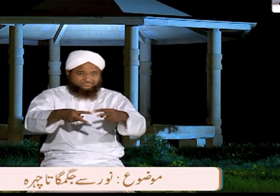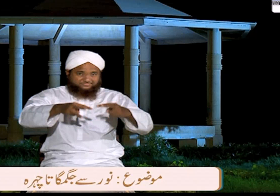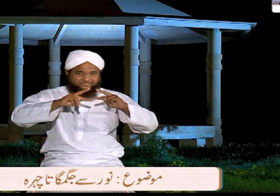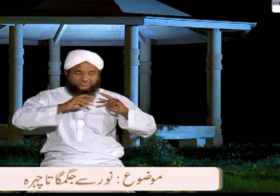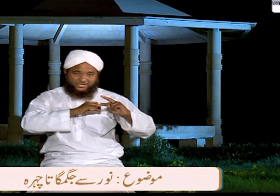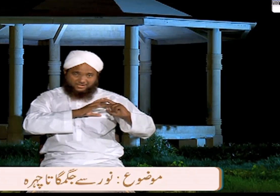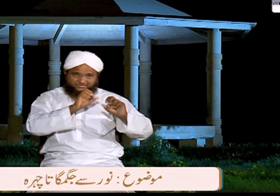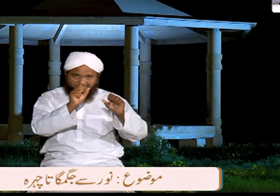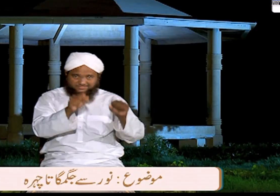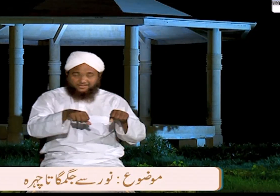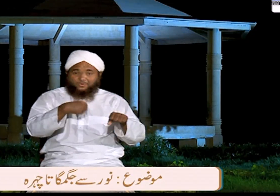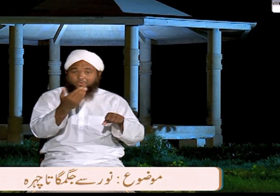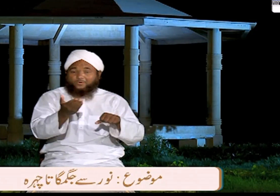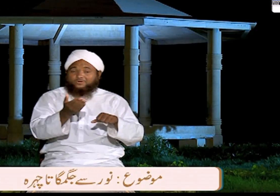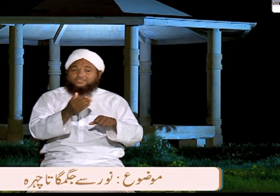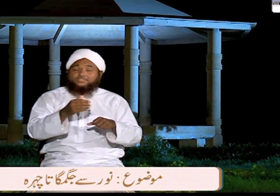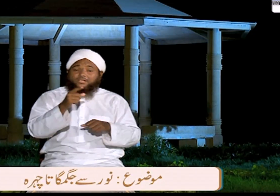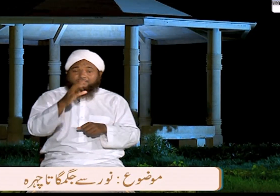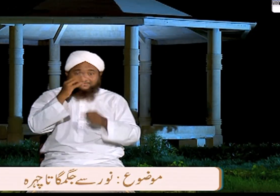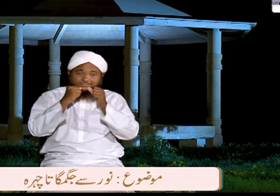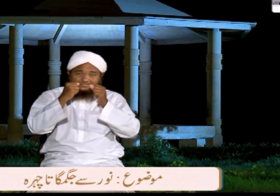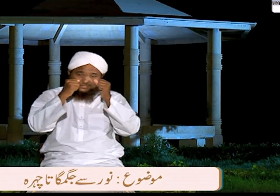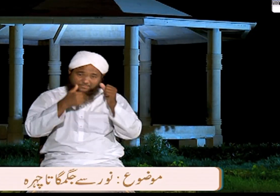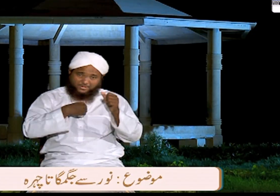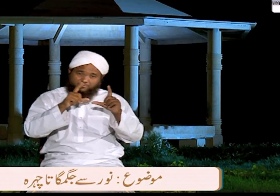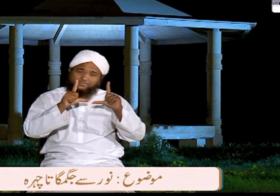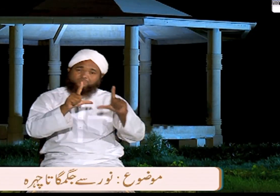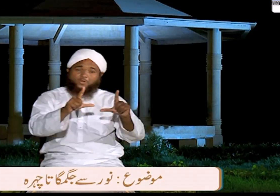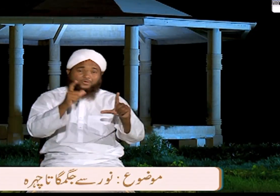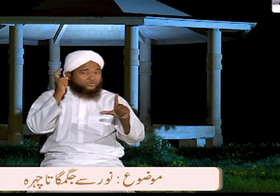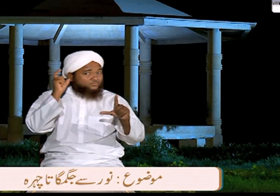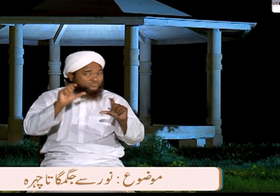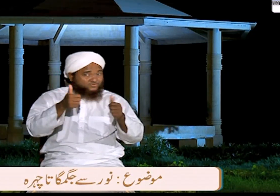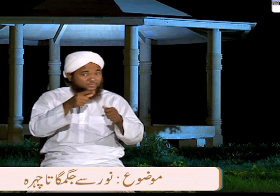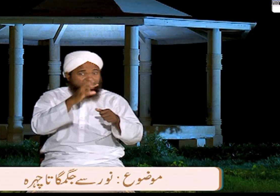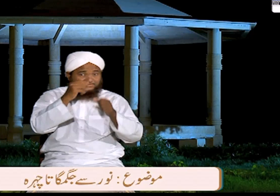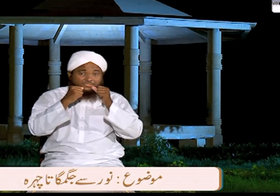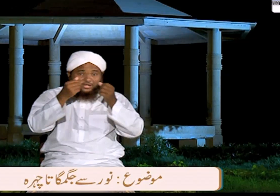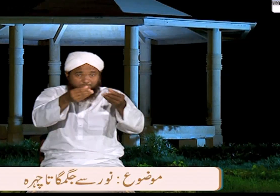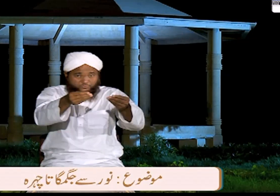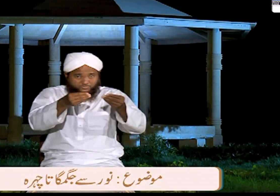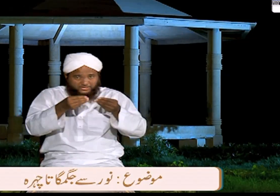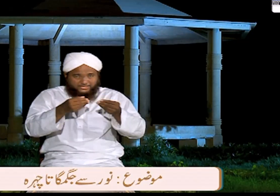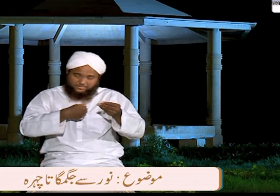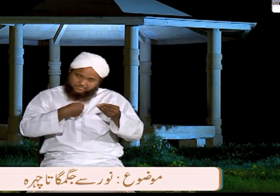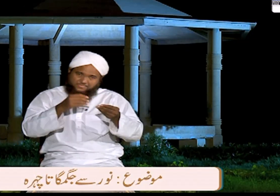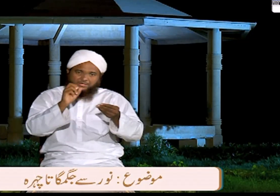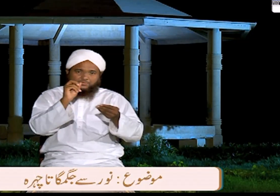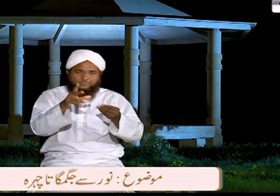آپ کے اور ہر چیز کے رب پر ایمان لاتا ہوں اور جو شریعت آپ لائیں گے اسے بھی قبول کرتا ہوں